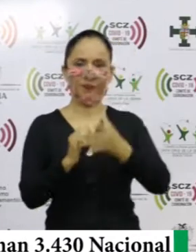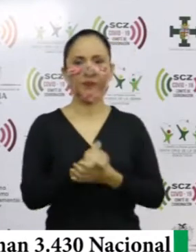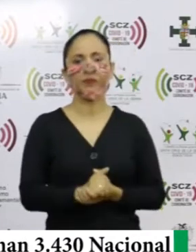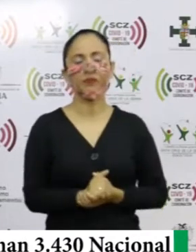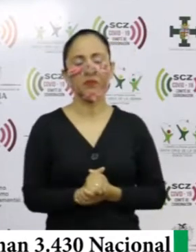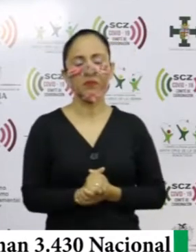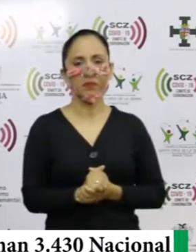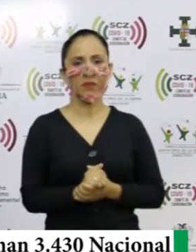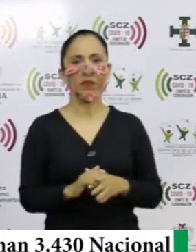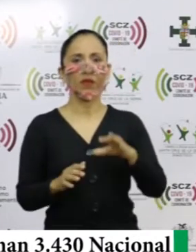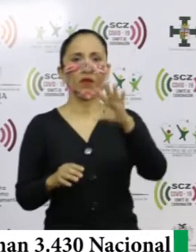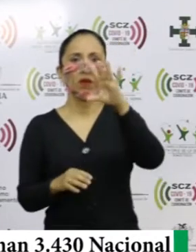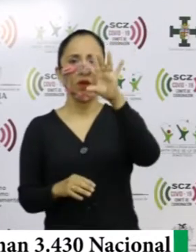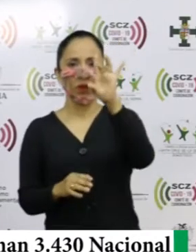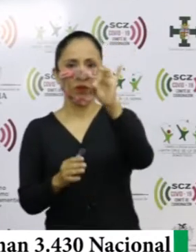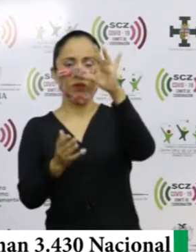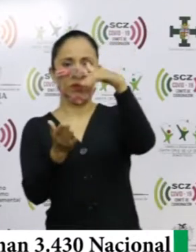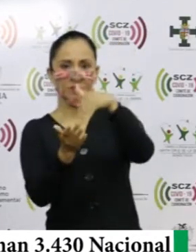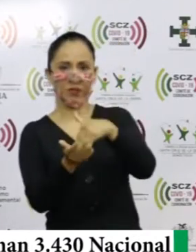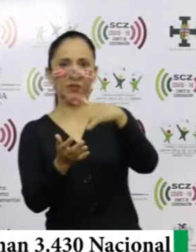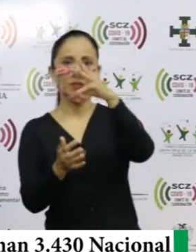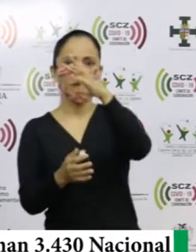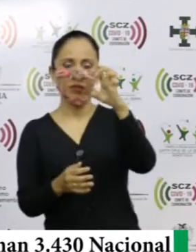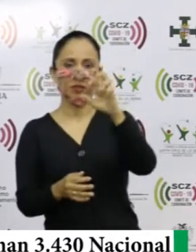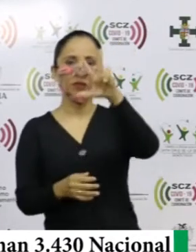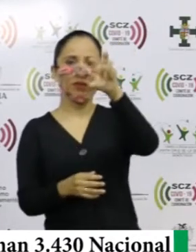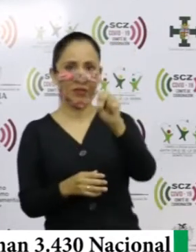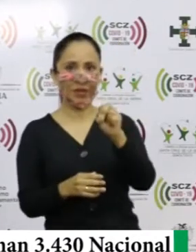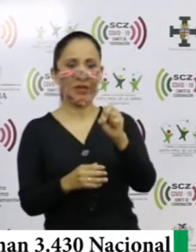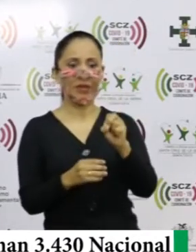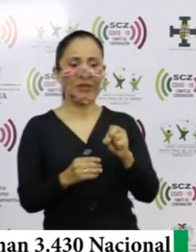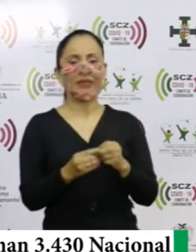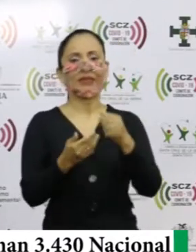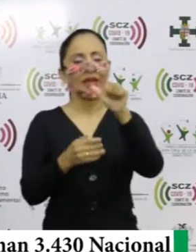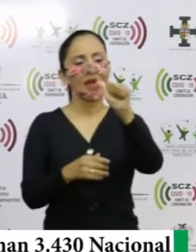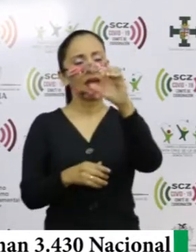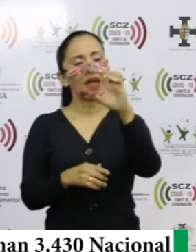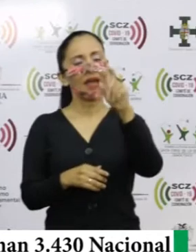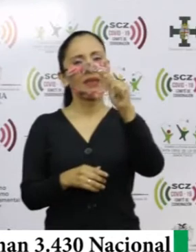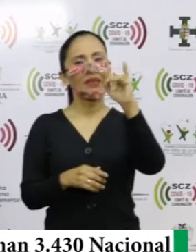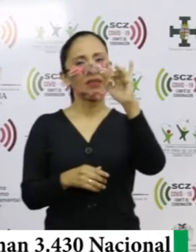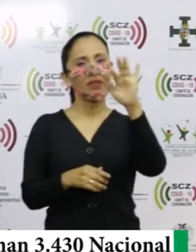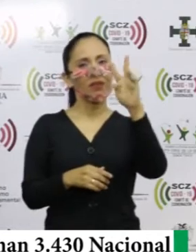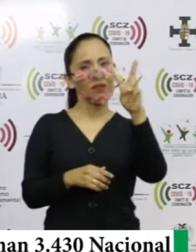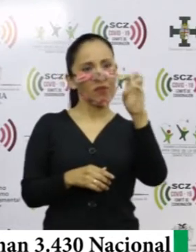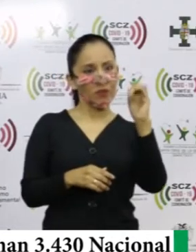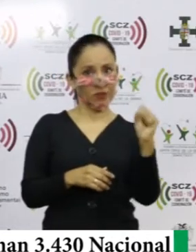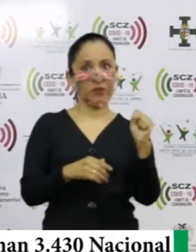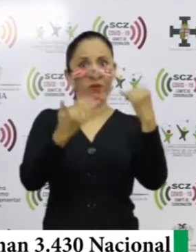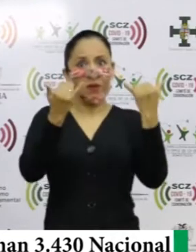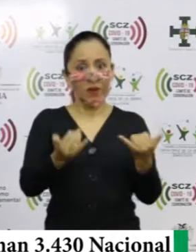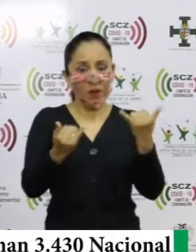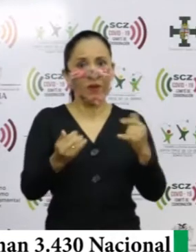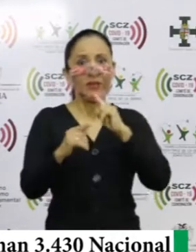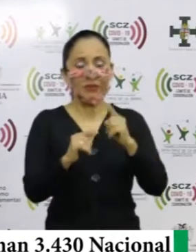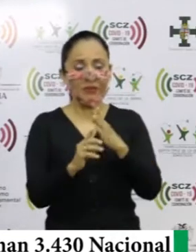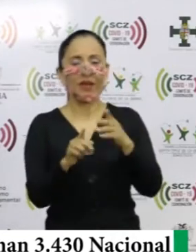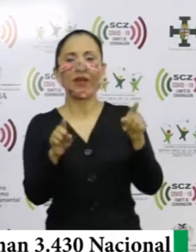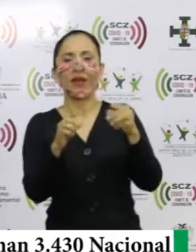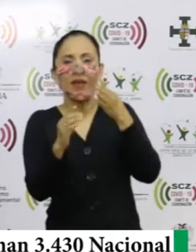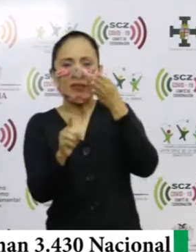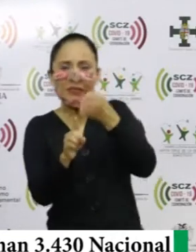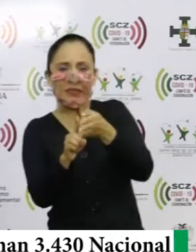estamos con 88 mil 630 casos activos es decir lo que en este momento se encuentran en plena fase